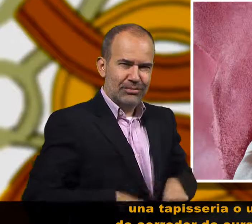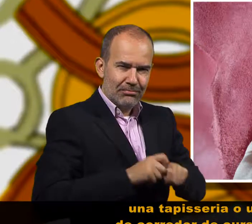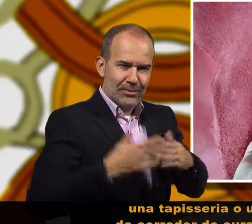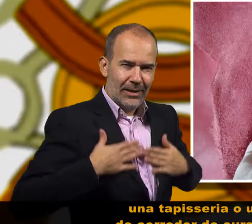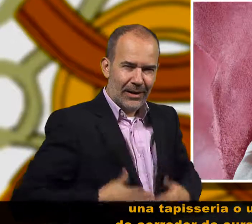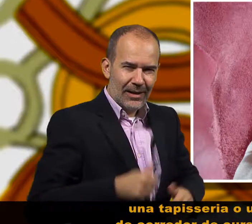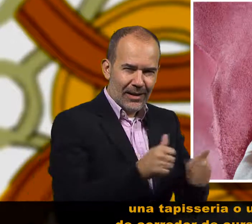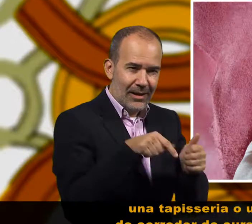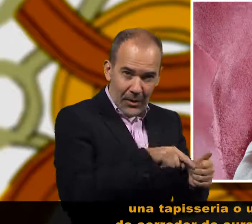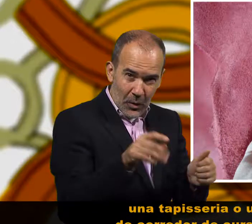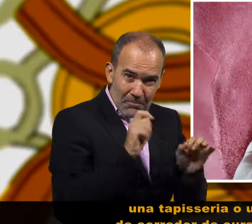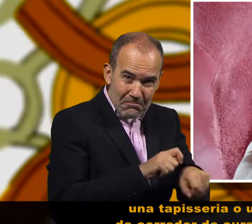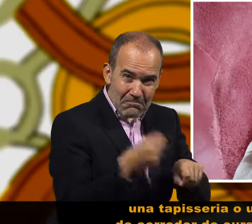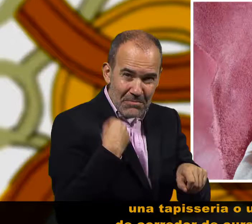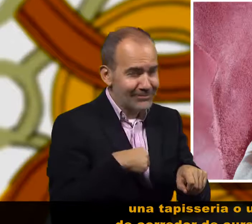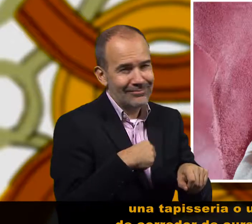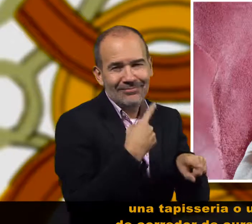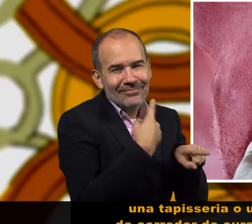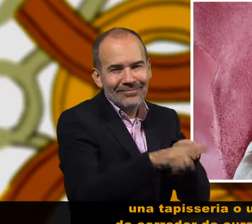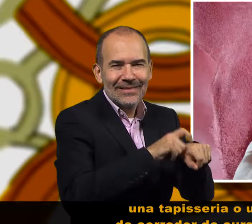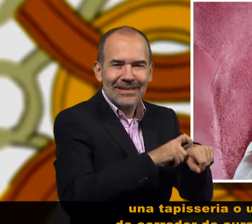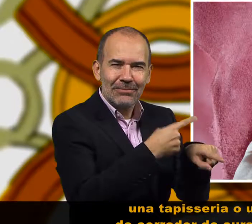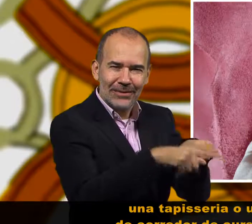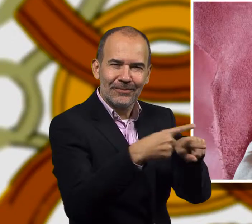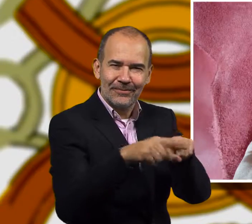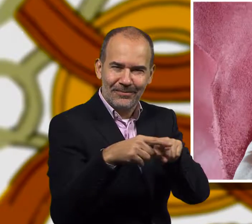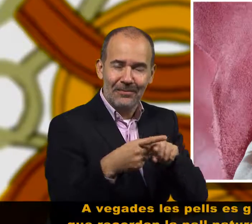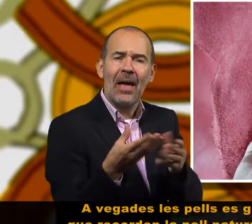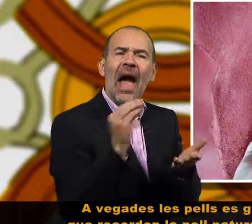las graban en relieves que recuerdan la piel natural de los animales